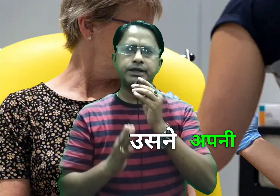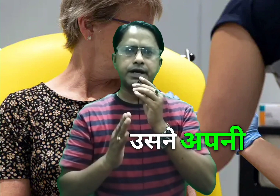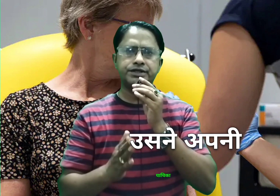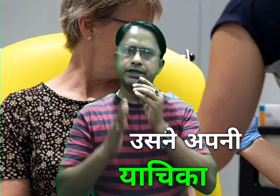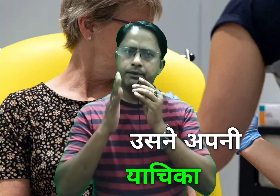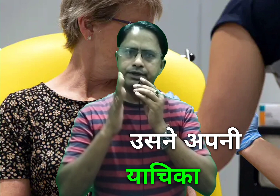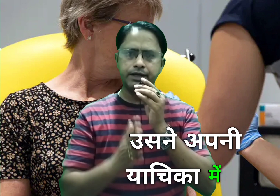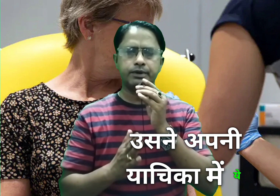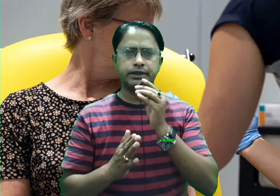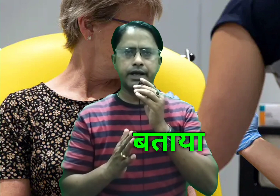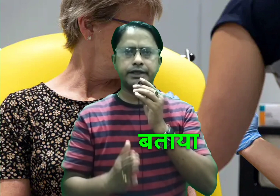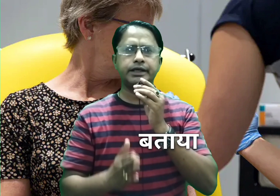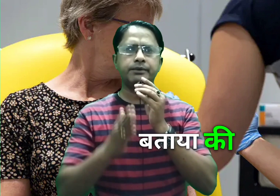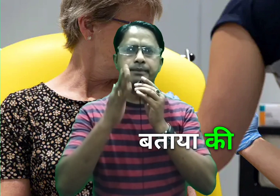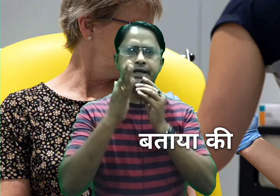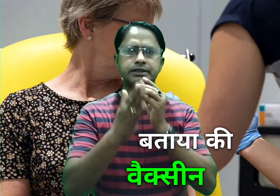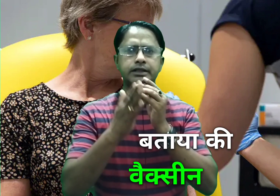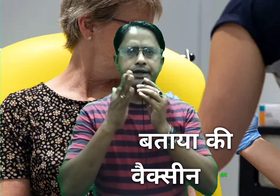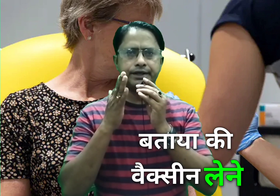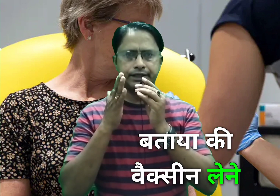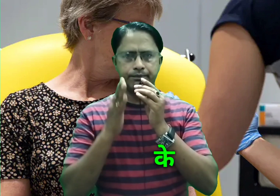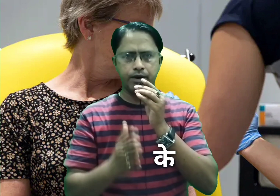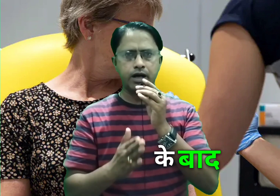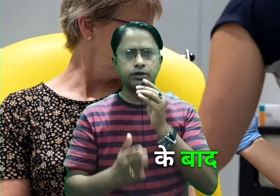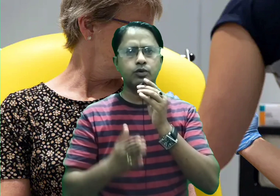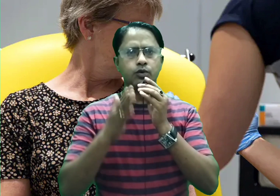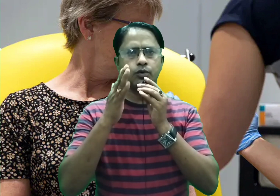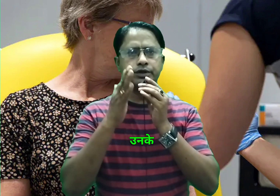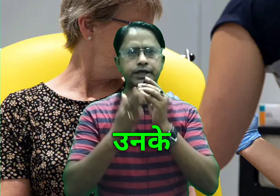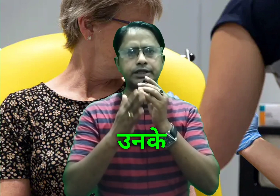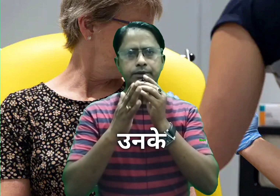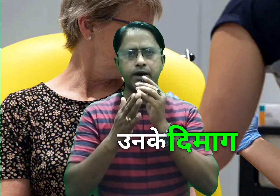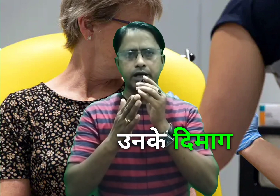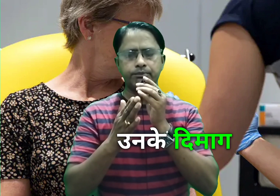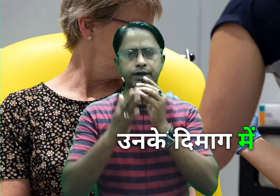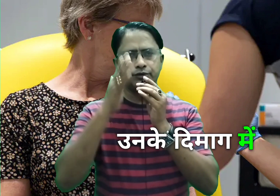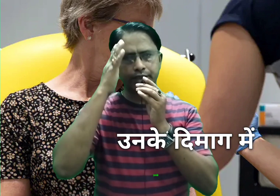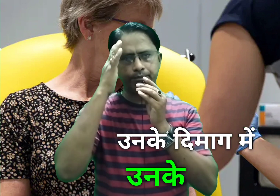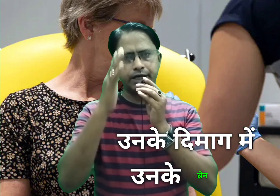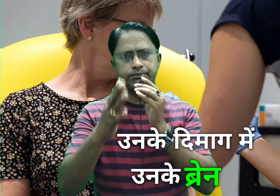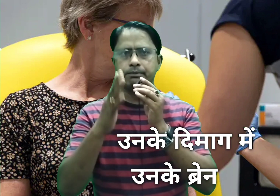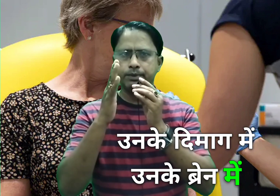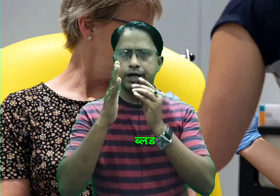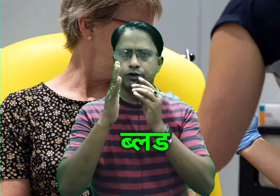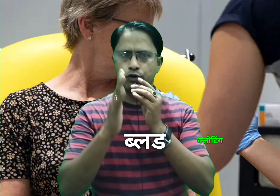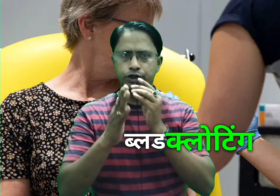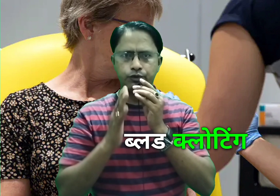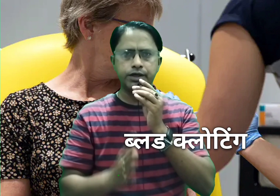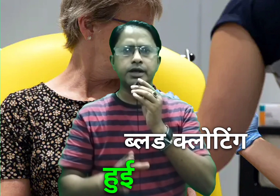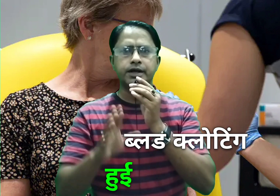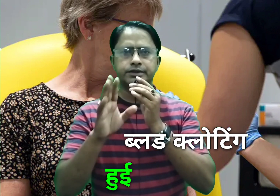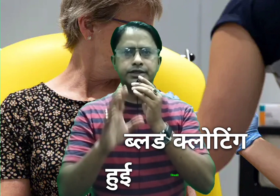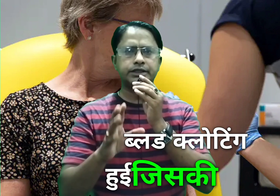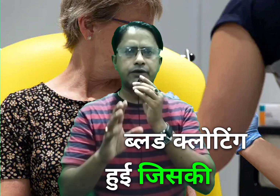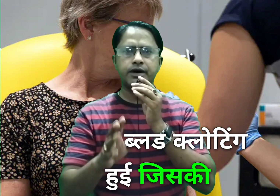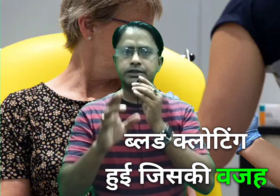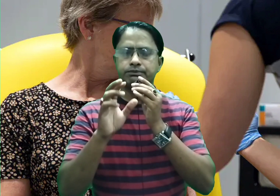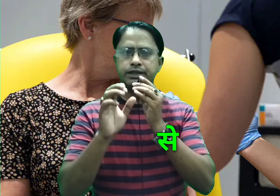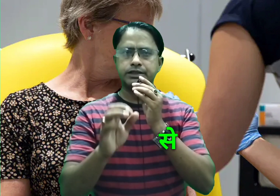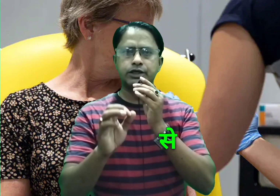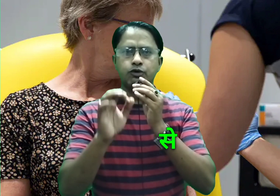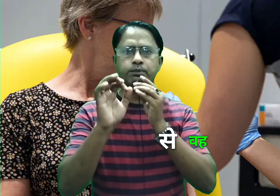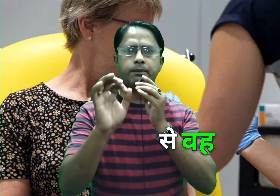उसने अपने याचिका में ये बताया कि वैक्सीन लेने के बाद उनके दिमाग में, उनके ब्रेन में ब्लड क्लॉटिंग हुई